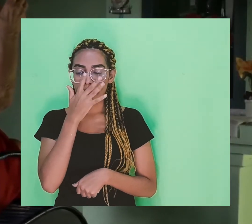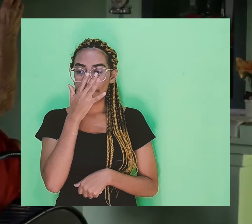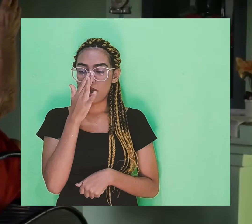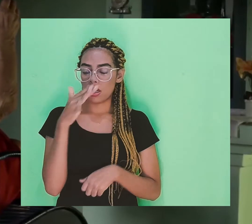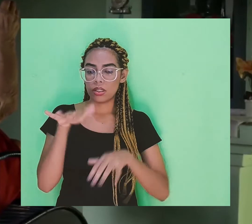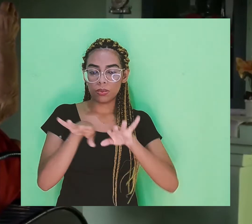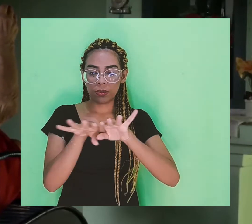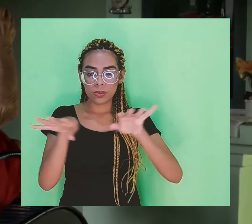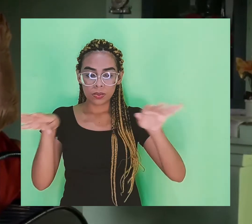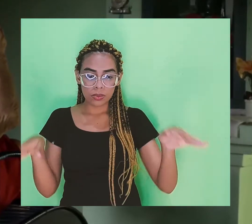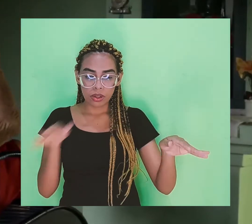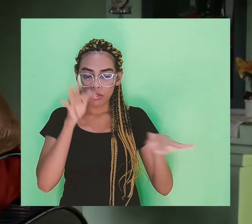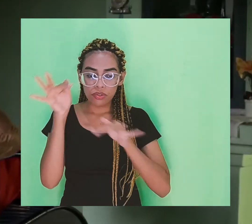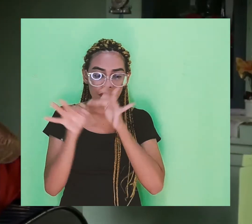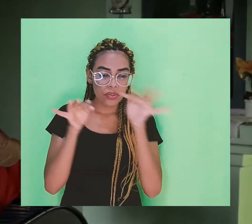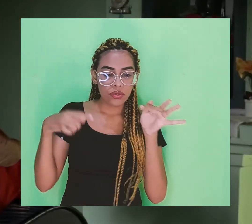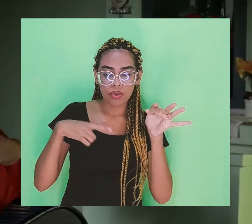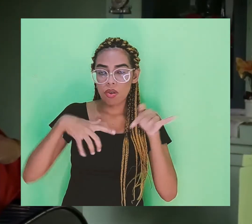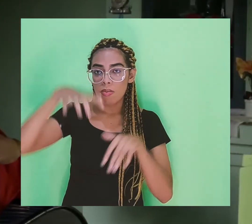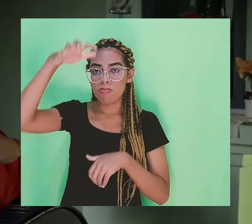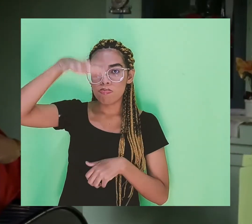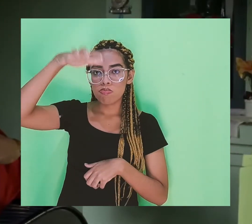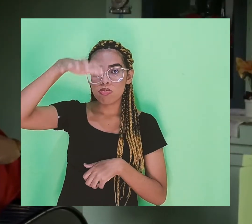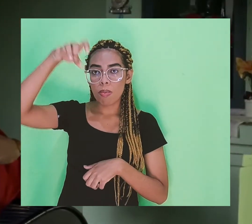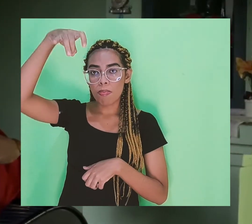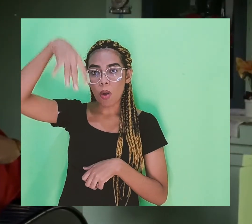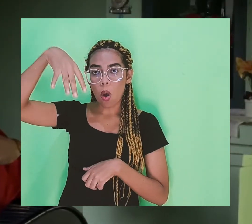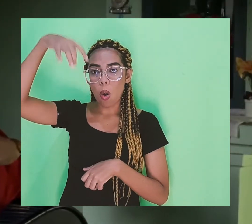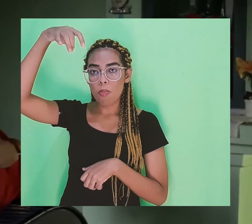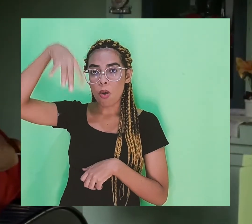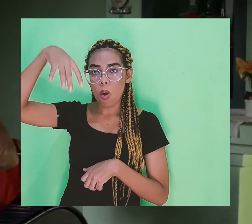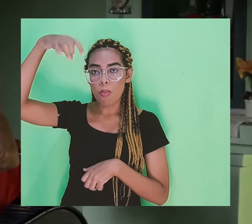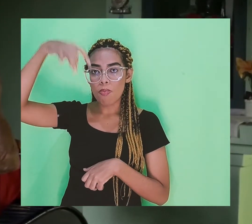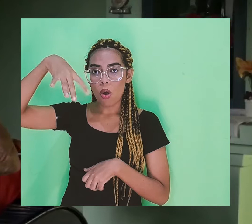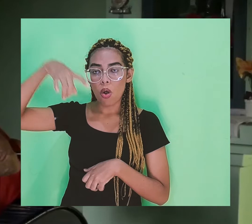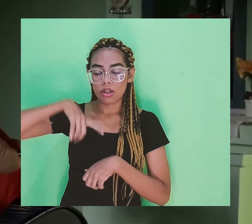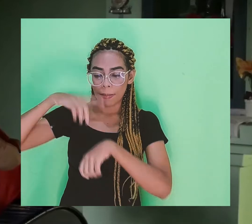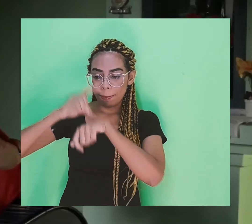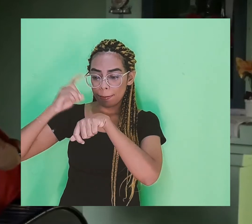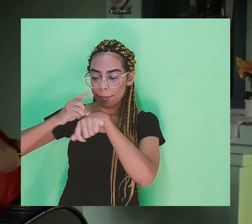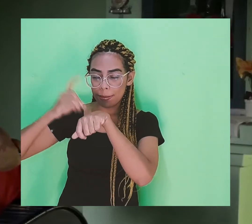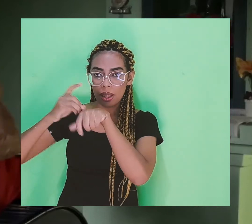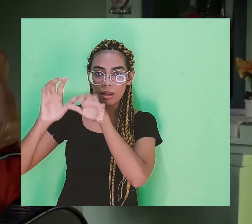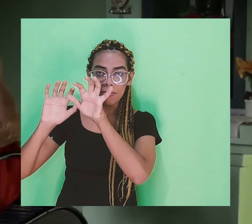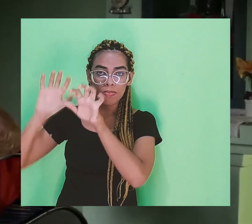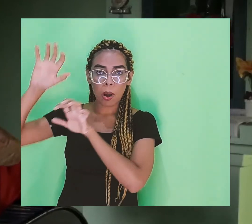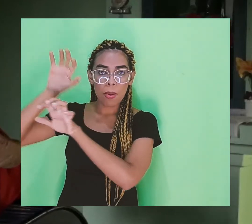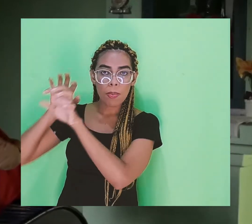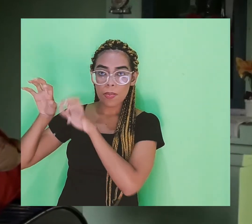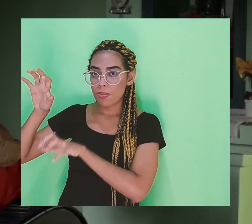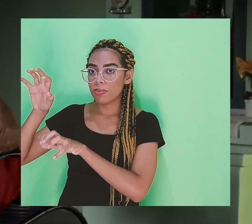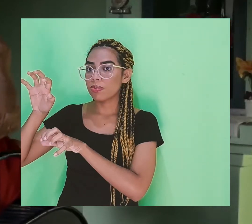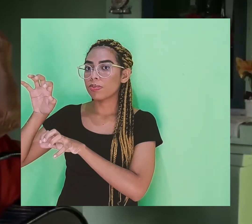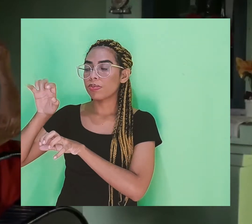enorme, maravilhoso, que tinha uma bica, e essa bica era umas pedras, né? Incrustadas na parede e tal. E na minha